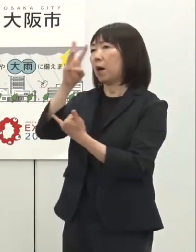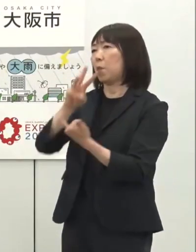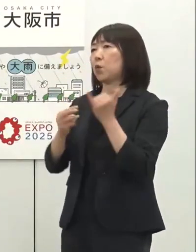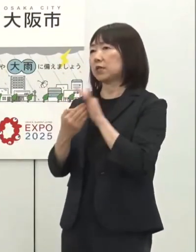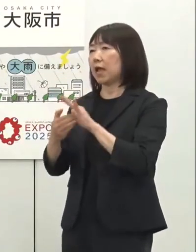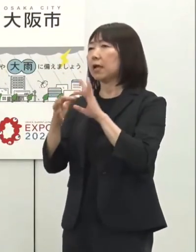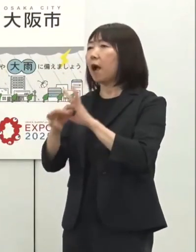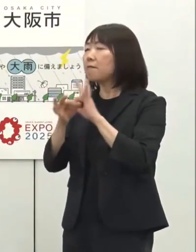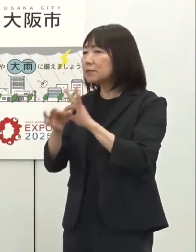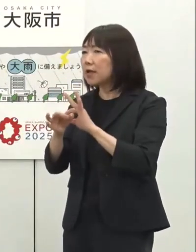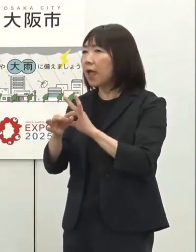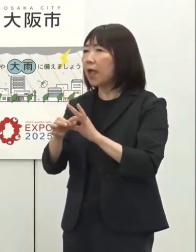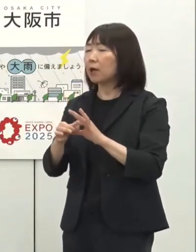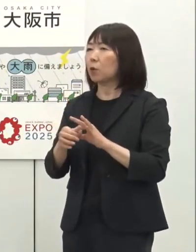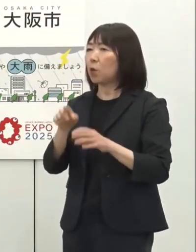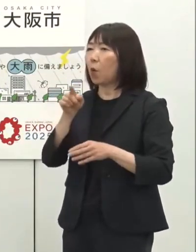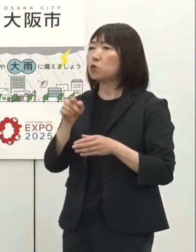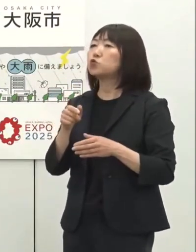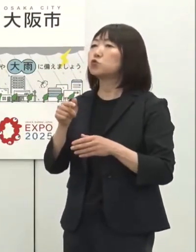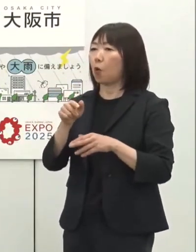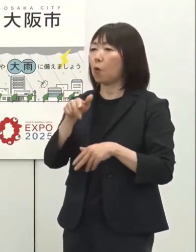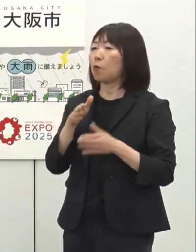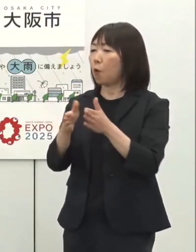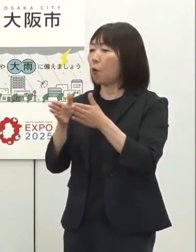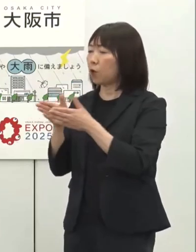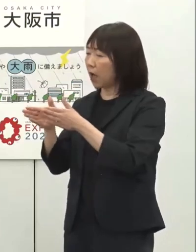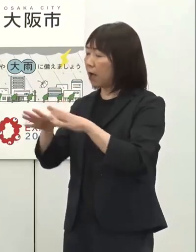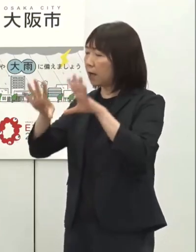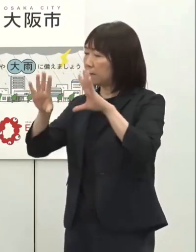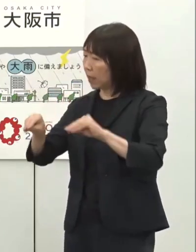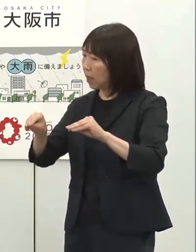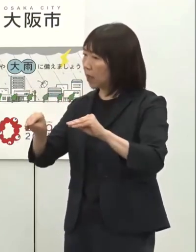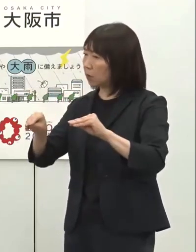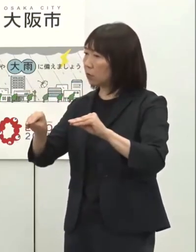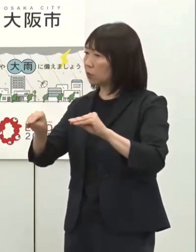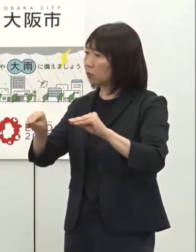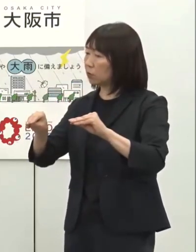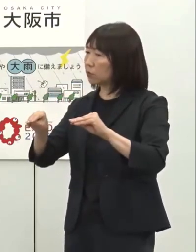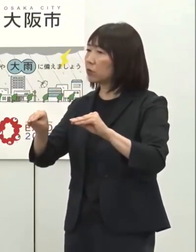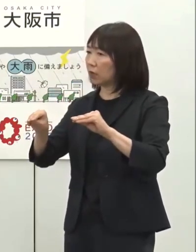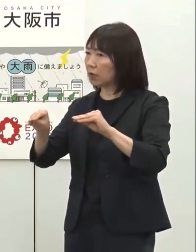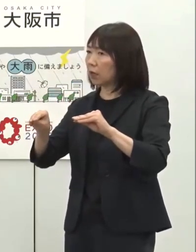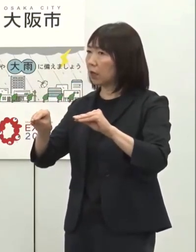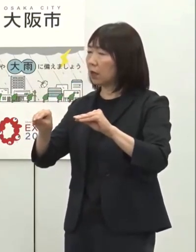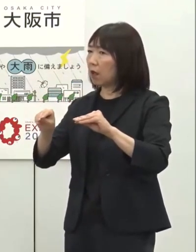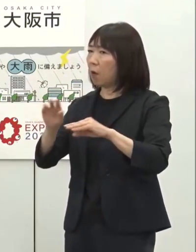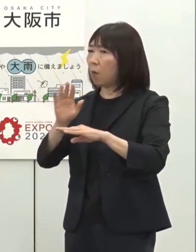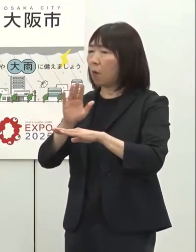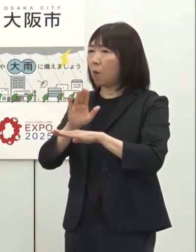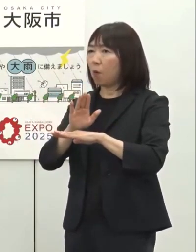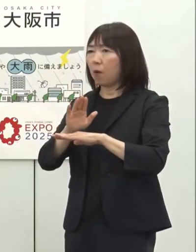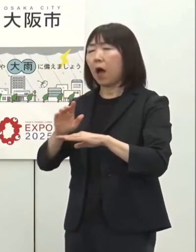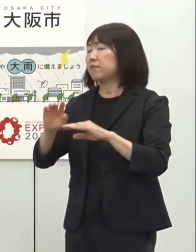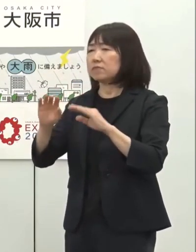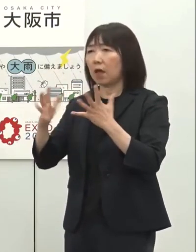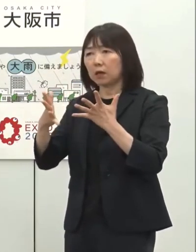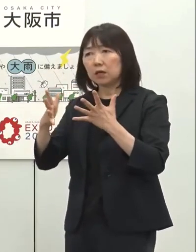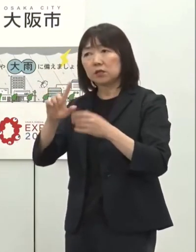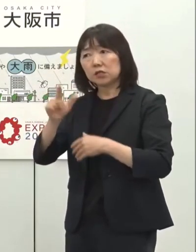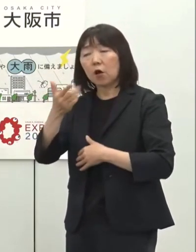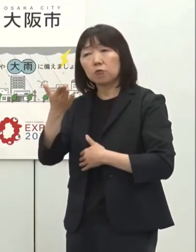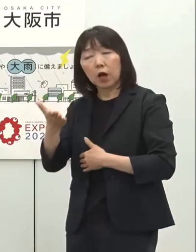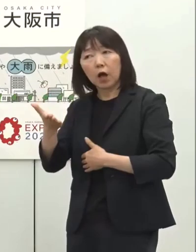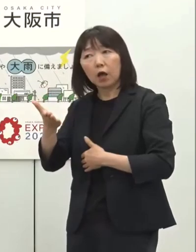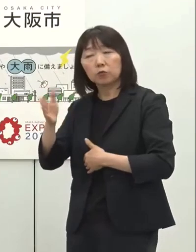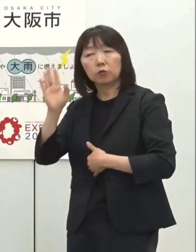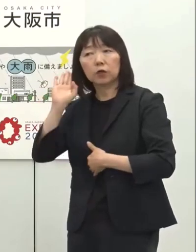と、両方とも使えなくなるが依然性は低いんじゃないかということもおっしゃってましたけれども、その万博